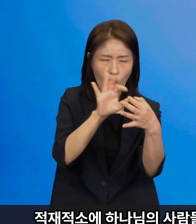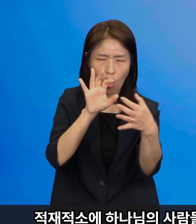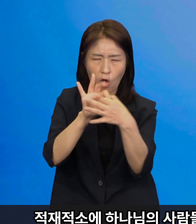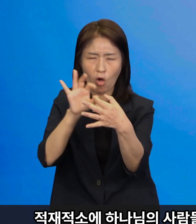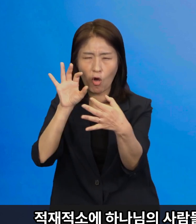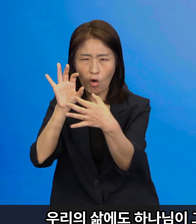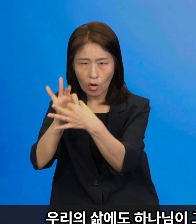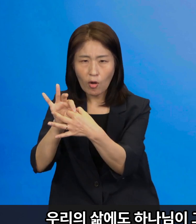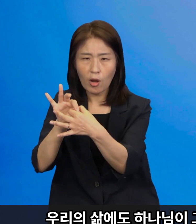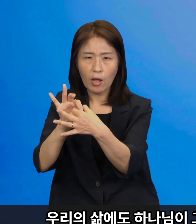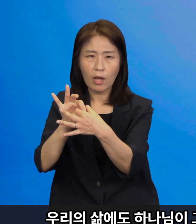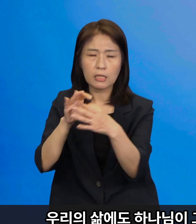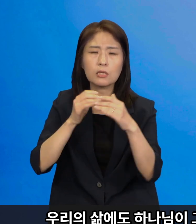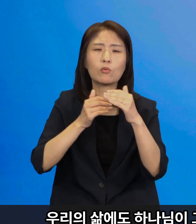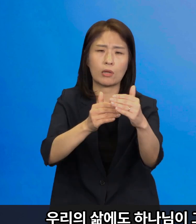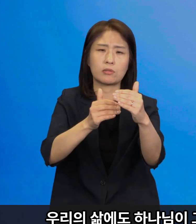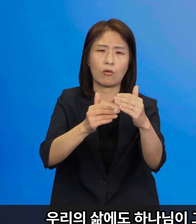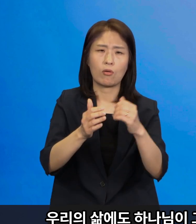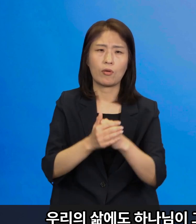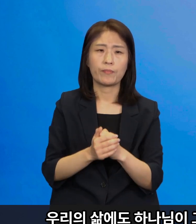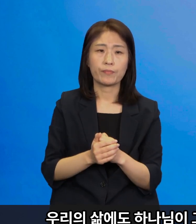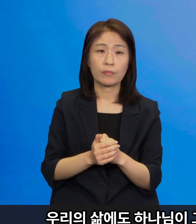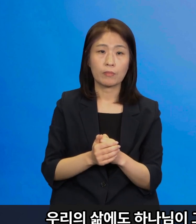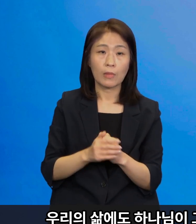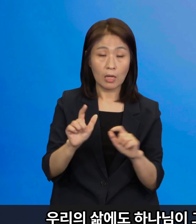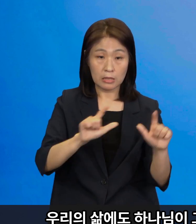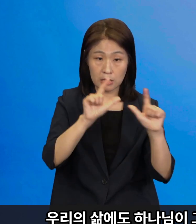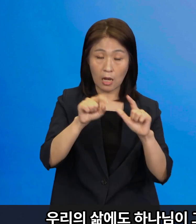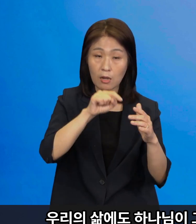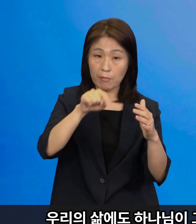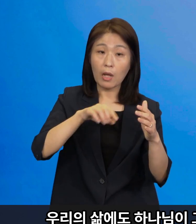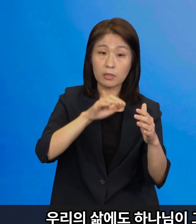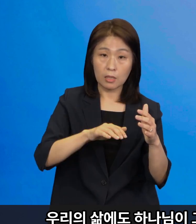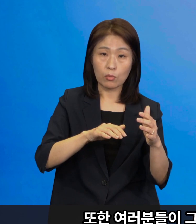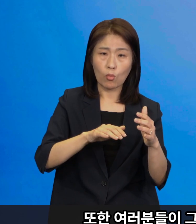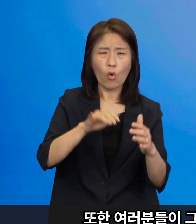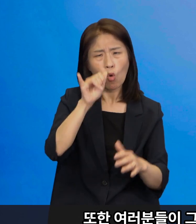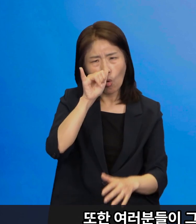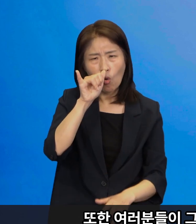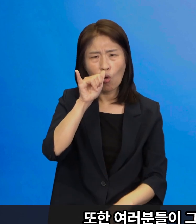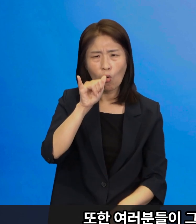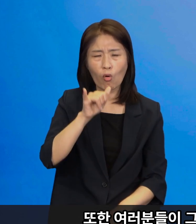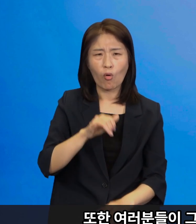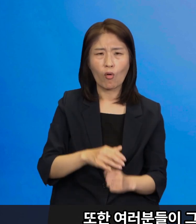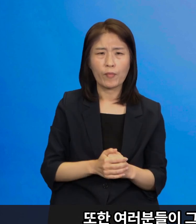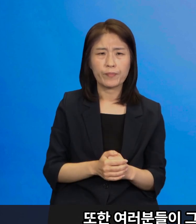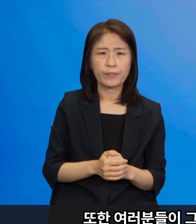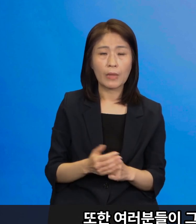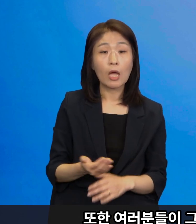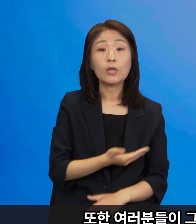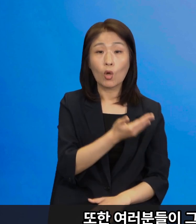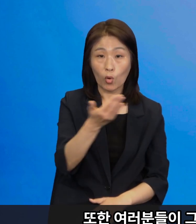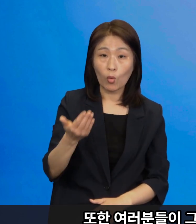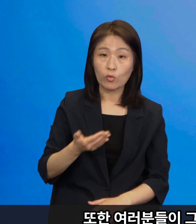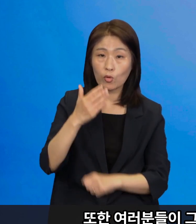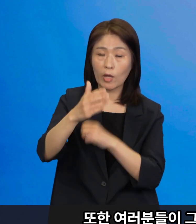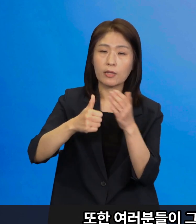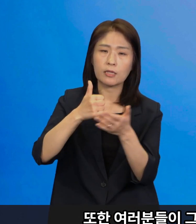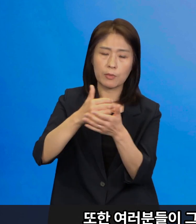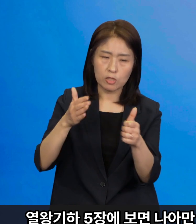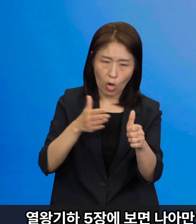예비시켜 주셨다는 것이죠. 우리의 삶에도 하나님이 그런 사람들을 붙여주신 줄로 믿습니다. 또한 여러분들이 그런 사람이 되시기를